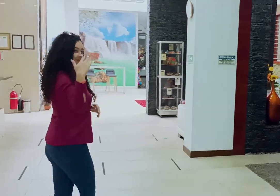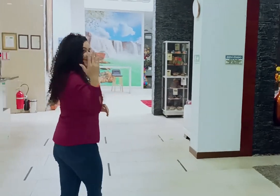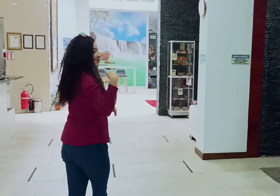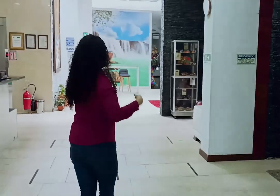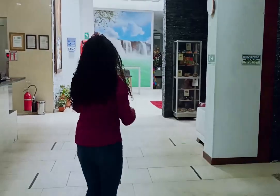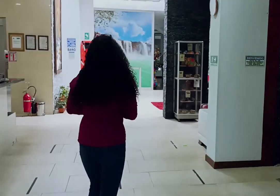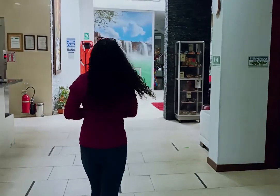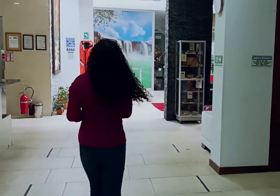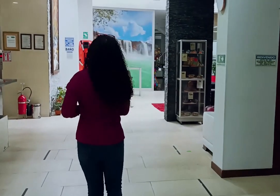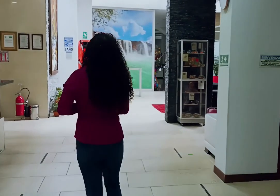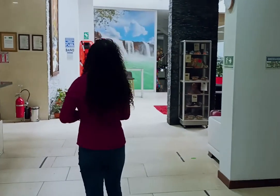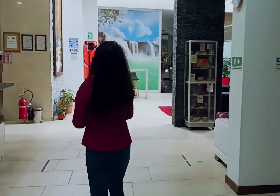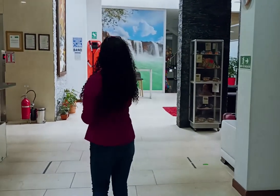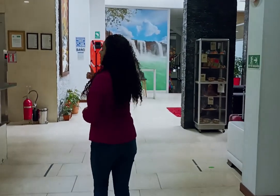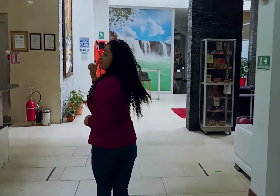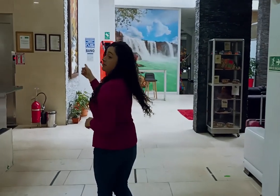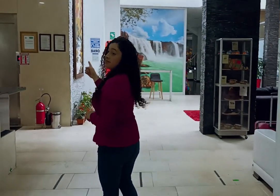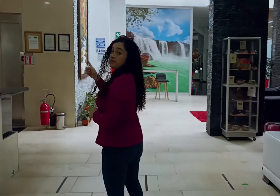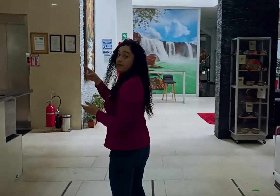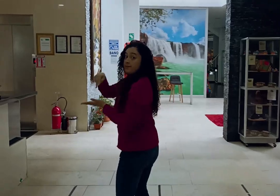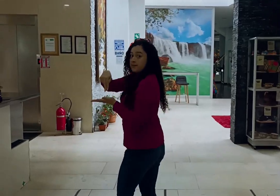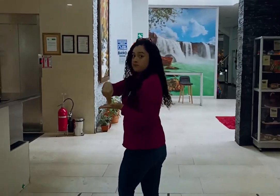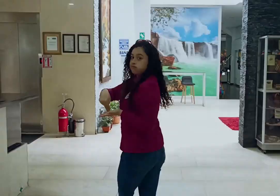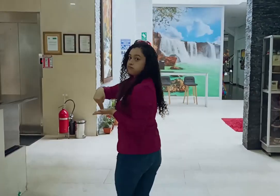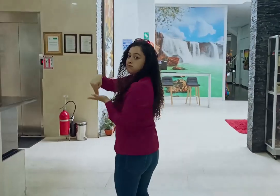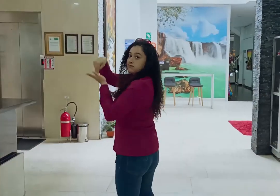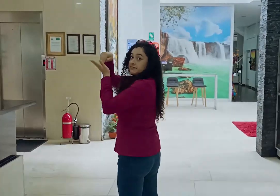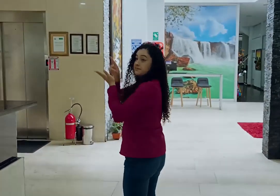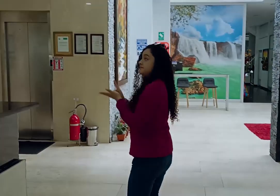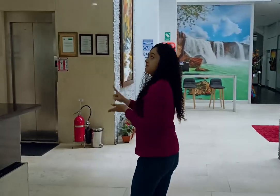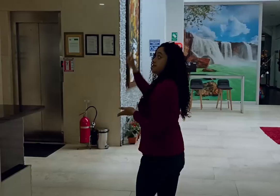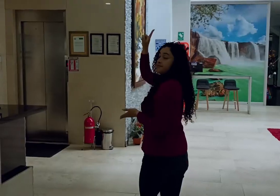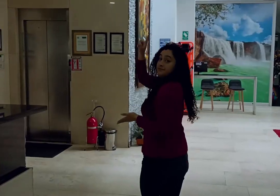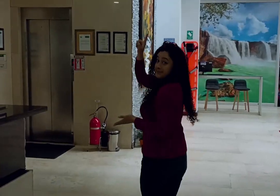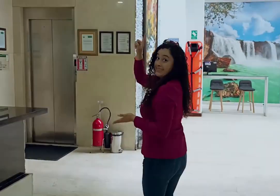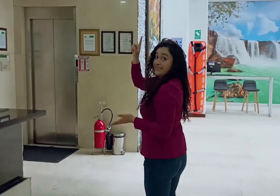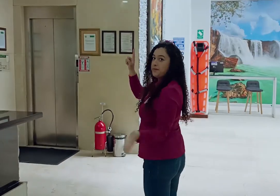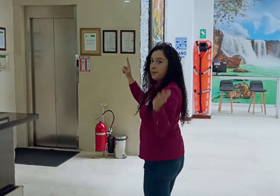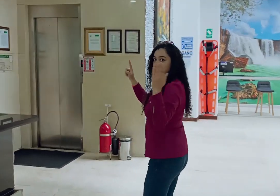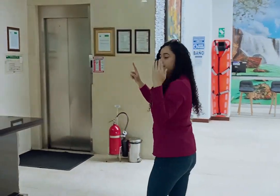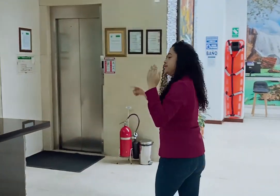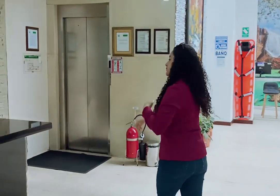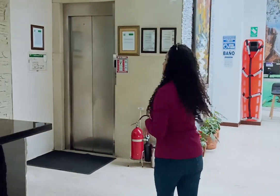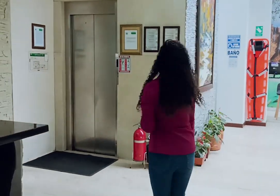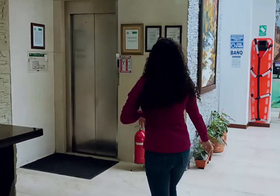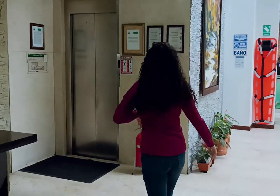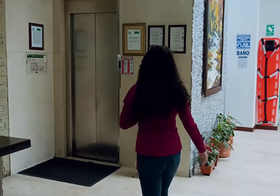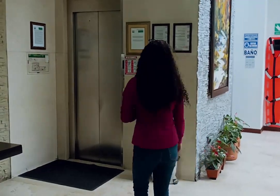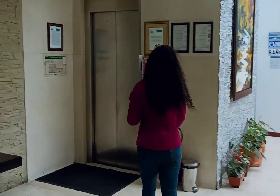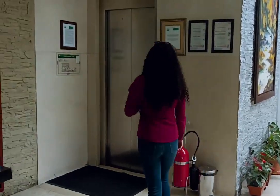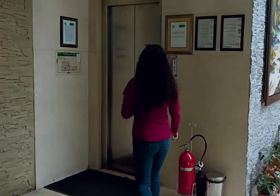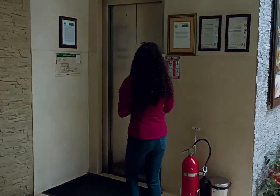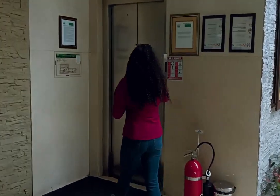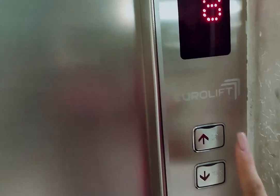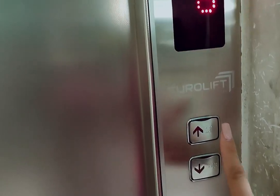están en la lista pueden ingresar lo haremos por el ascensor Vamos hasta arriba